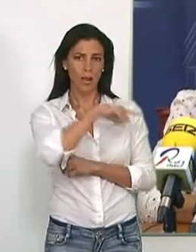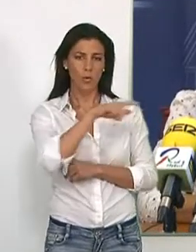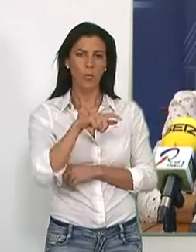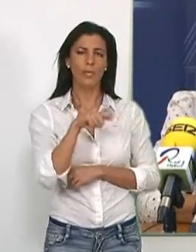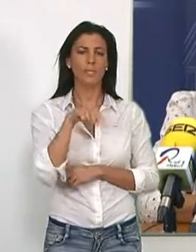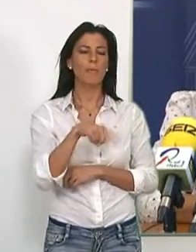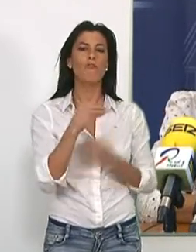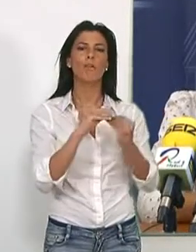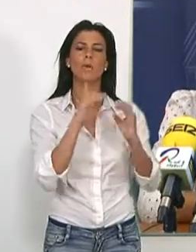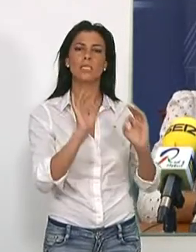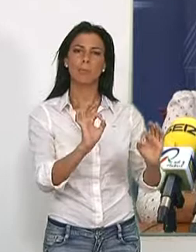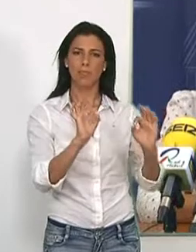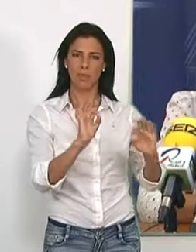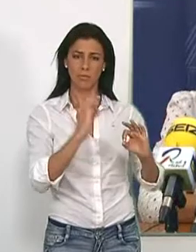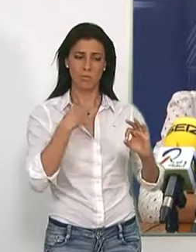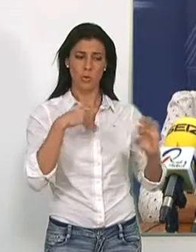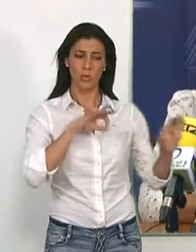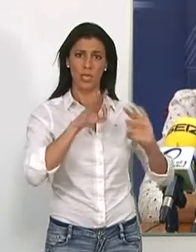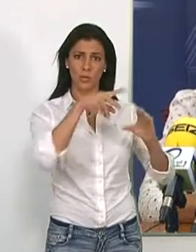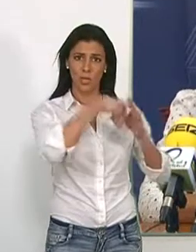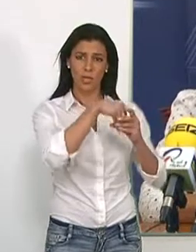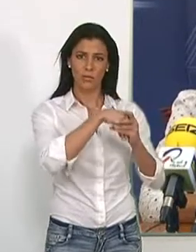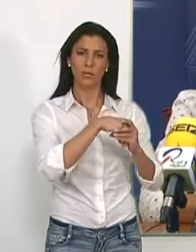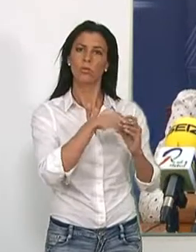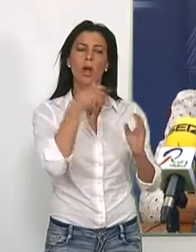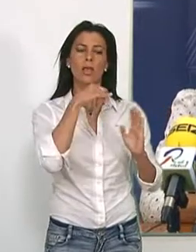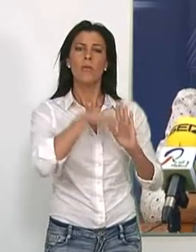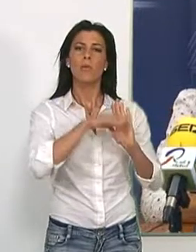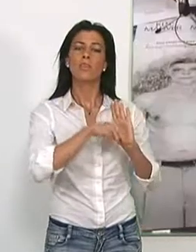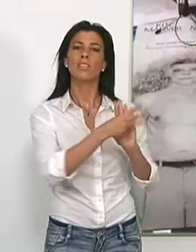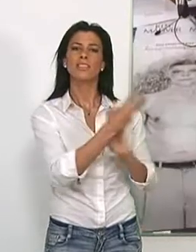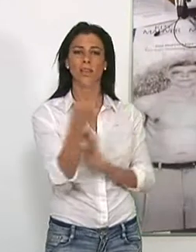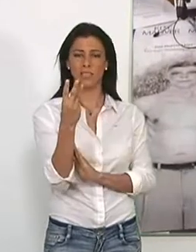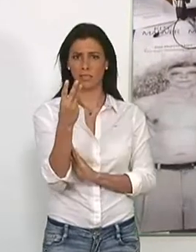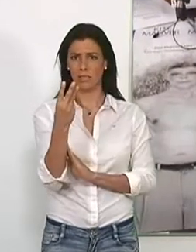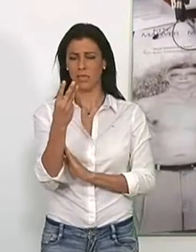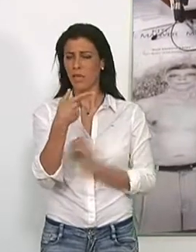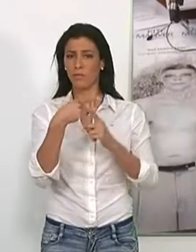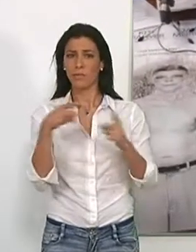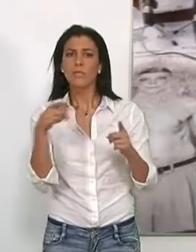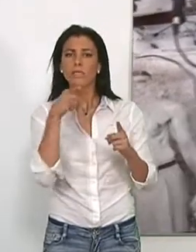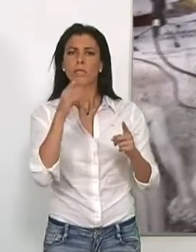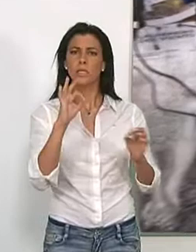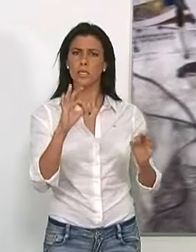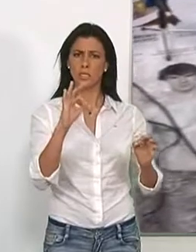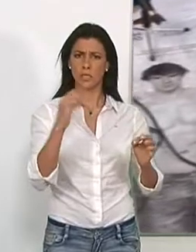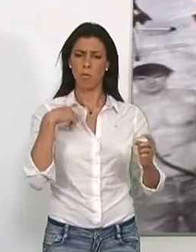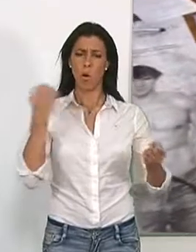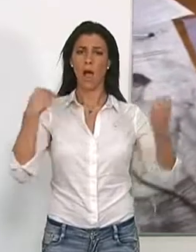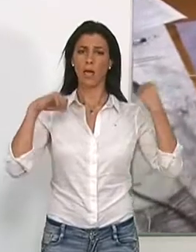comarca y de manera especial en el teatro ya que se programan tres obras teatrales con actores de Primera fila y